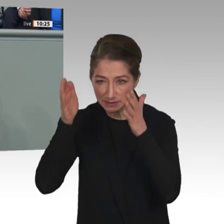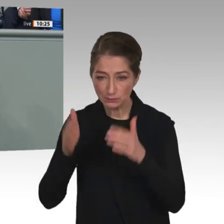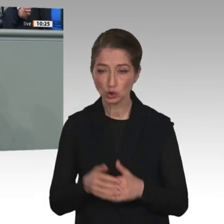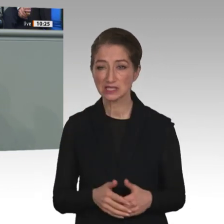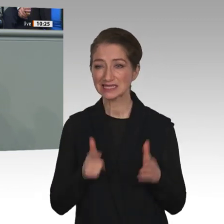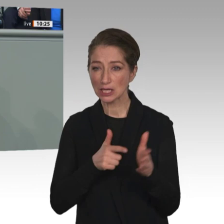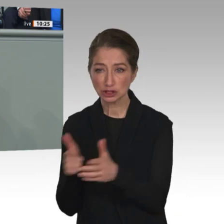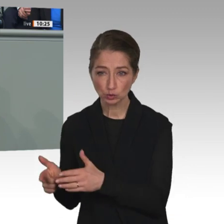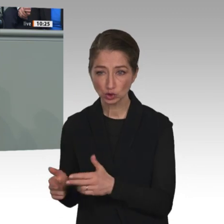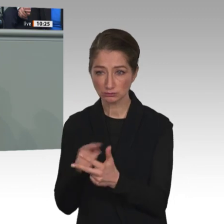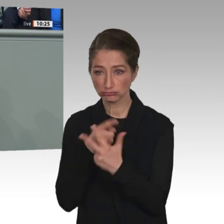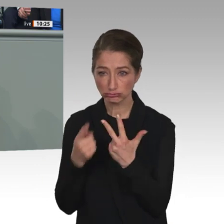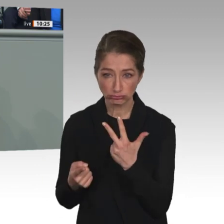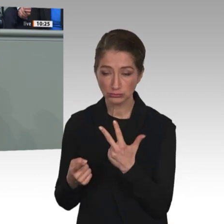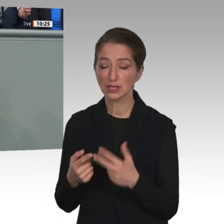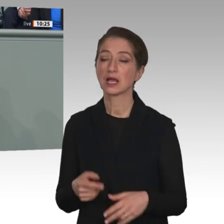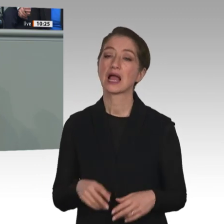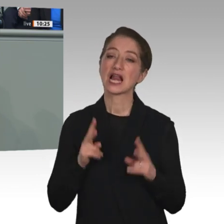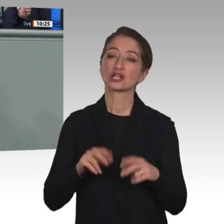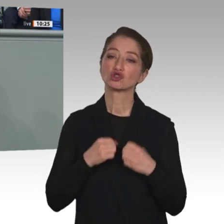Mitteln des Rechtsstaates bekämpfen zu können.